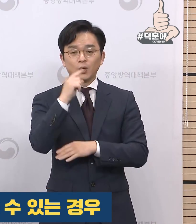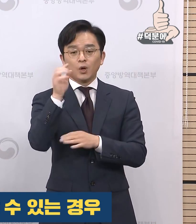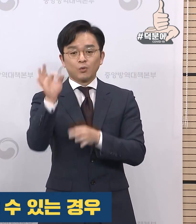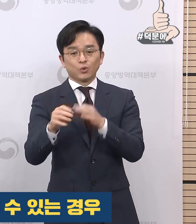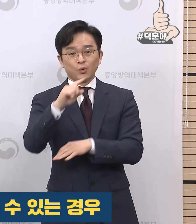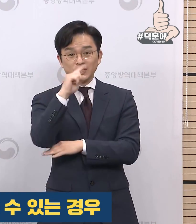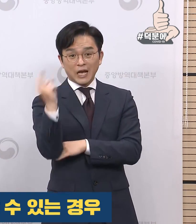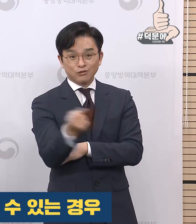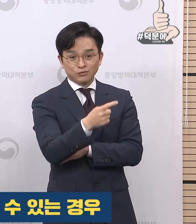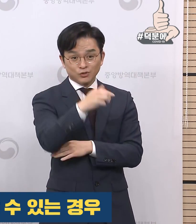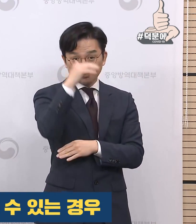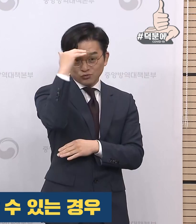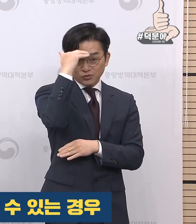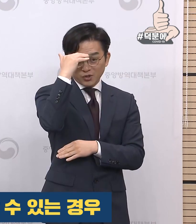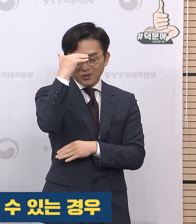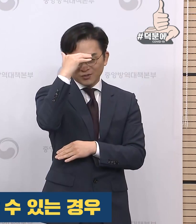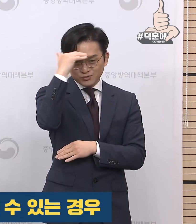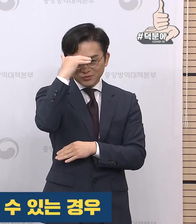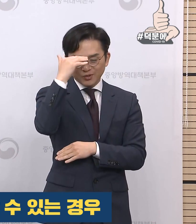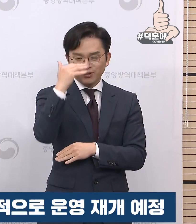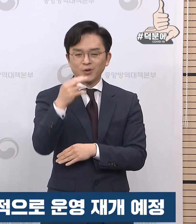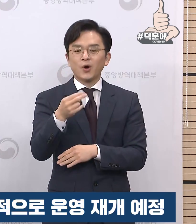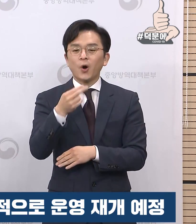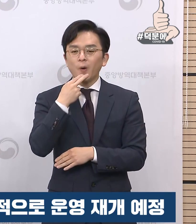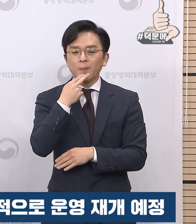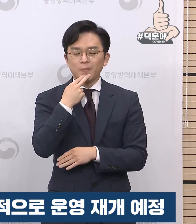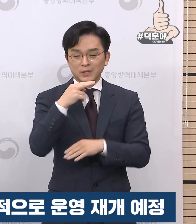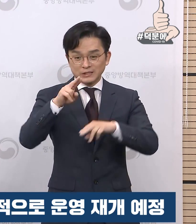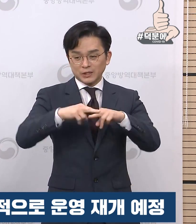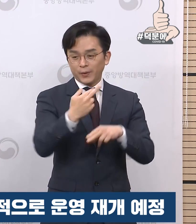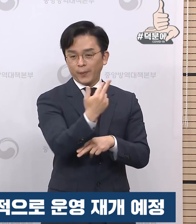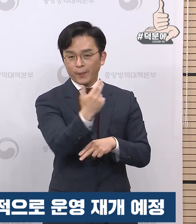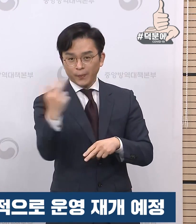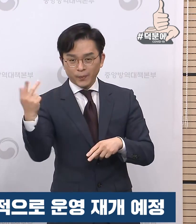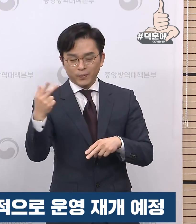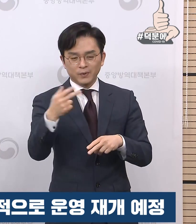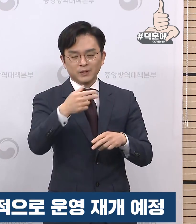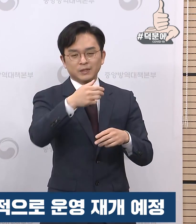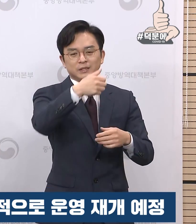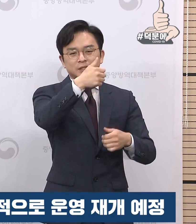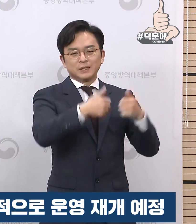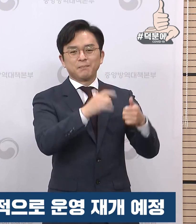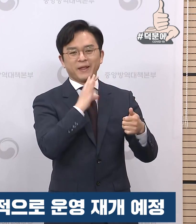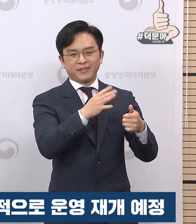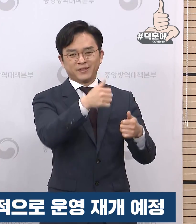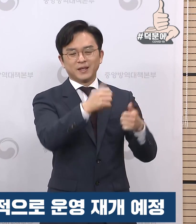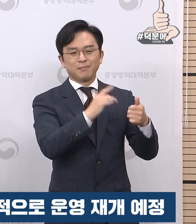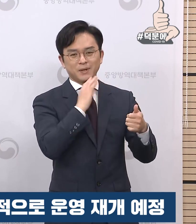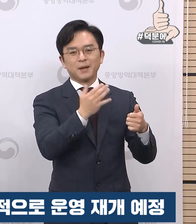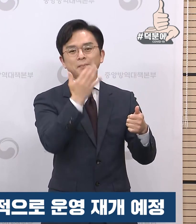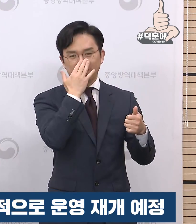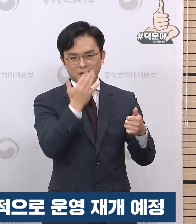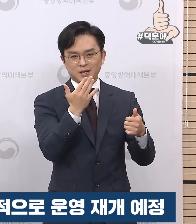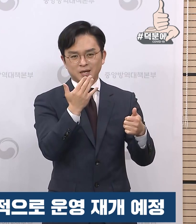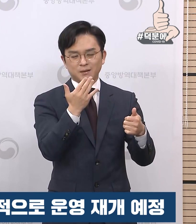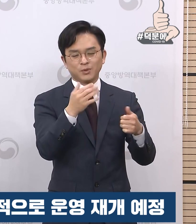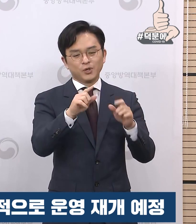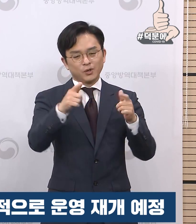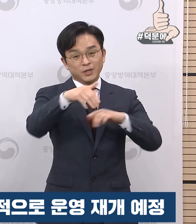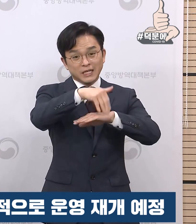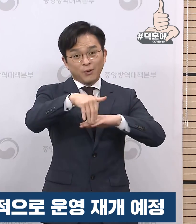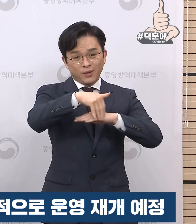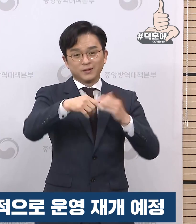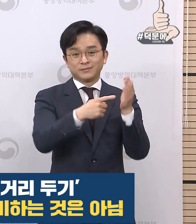같이 분산 조건을 달성할 수 있는 경우는 실외 밀접 시설이라도 제한적으로 운영을 재개할